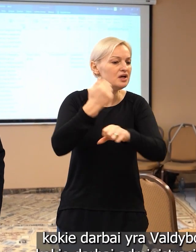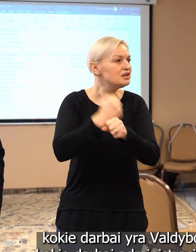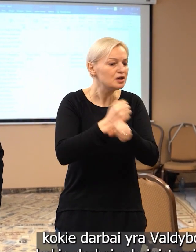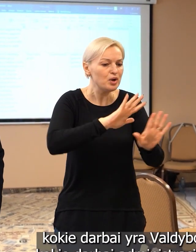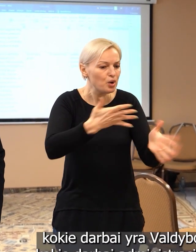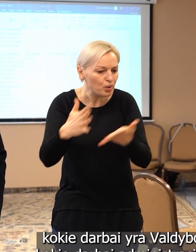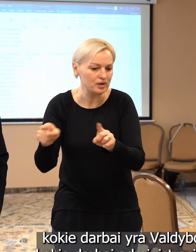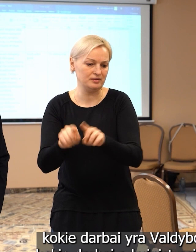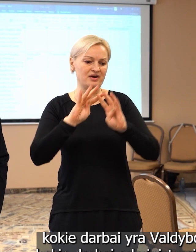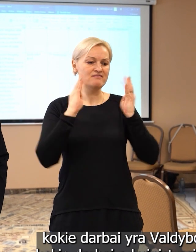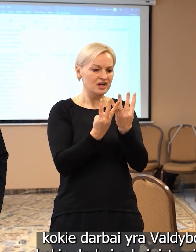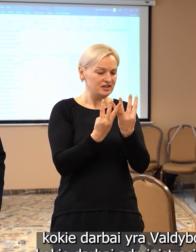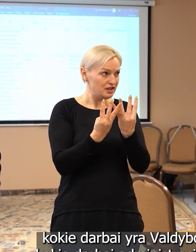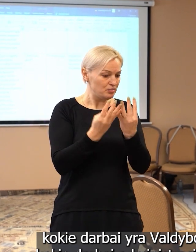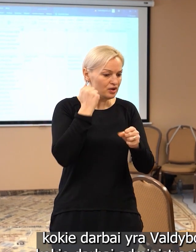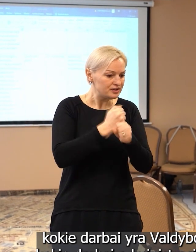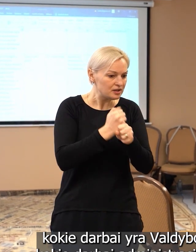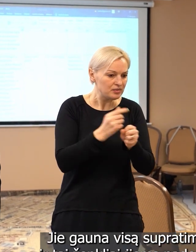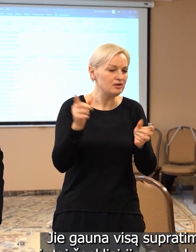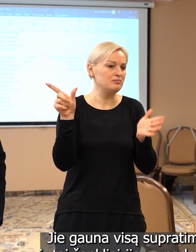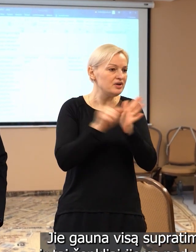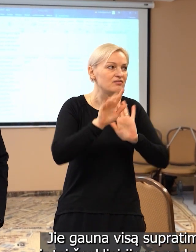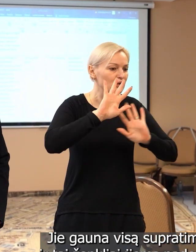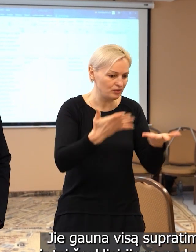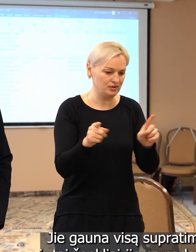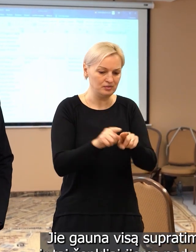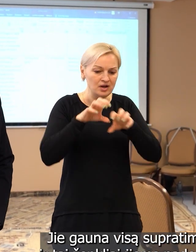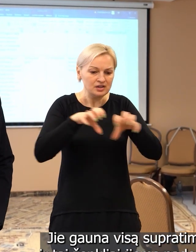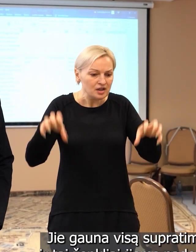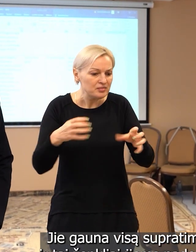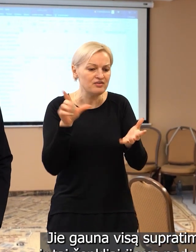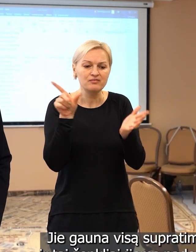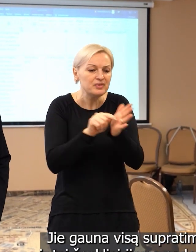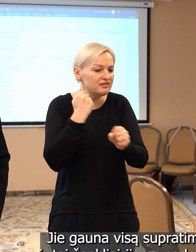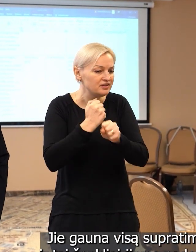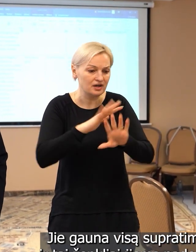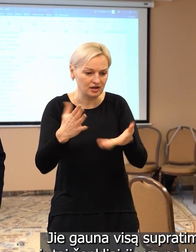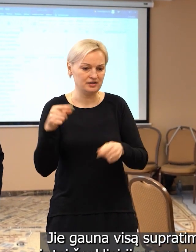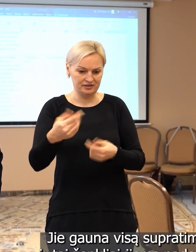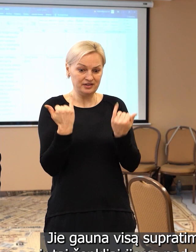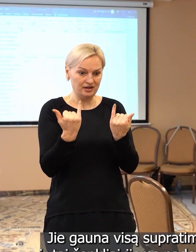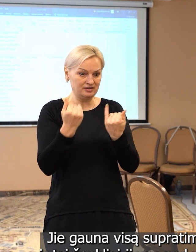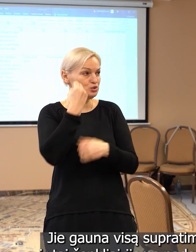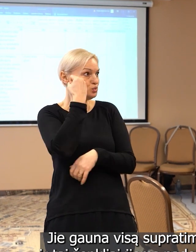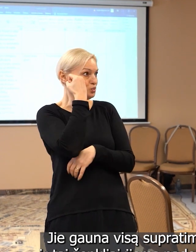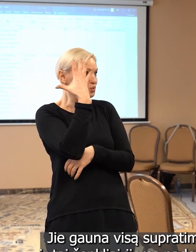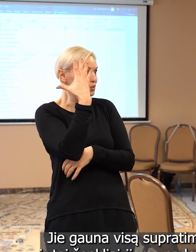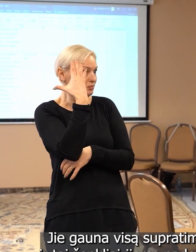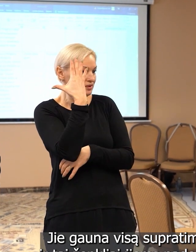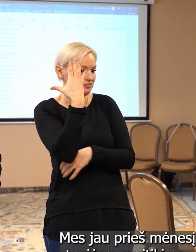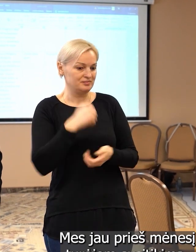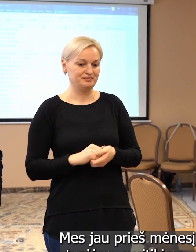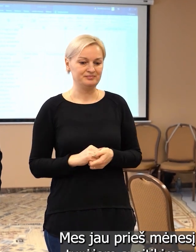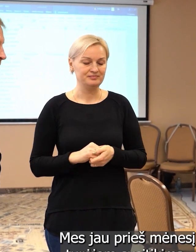yra valdybos, kokie darbai administracijos, gauna visą supratimą ir jiems tai žymiai